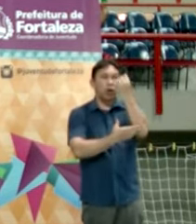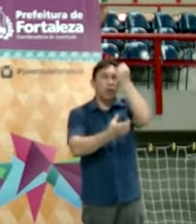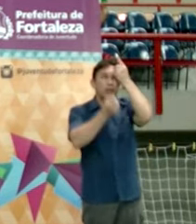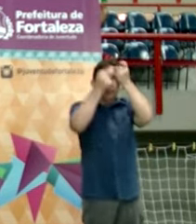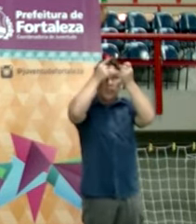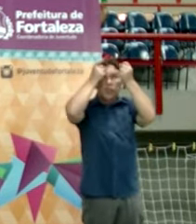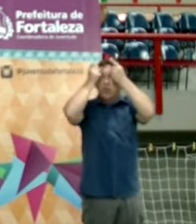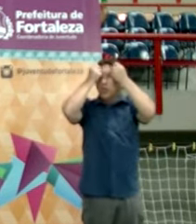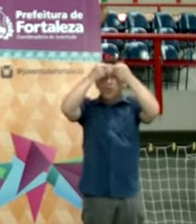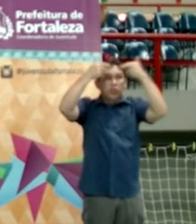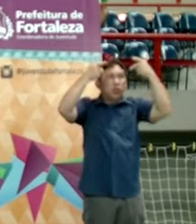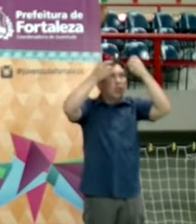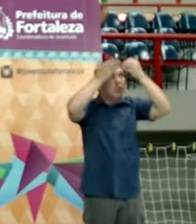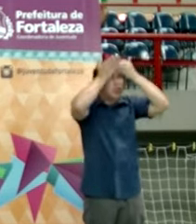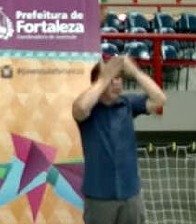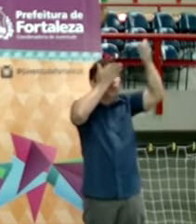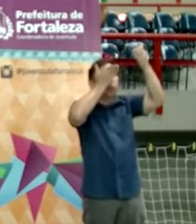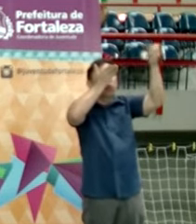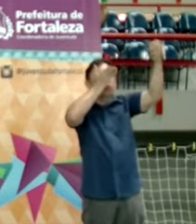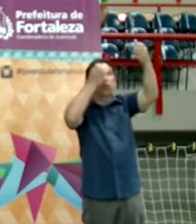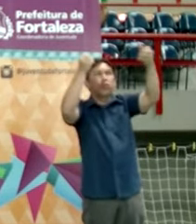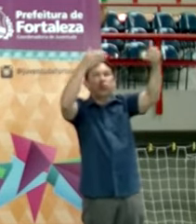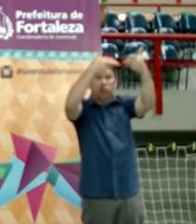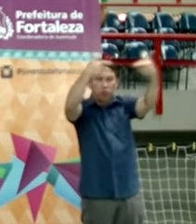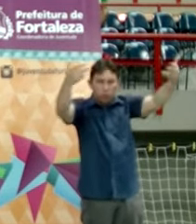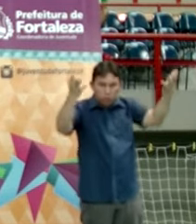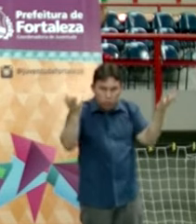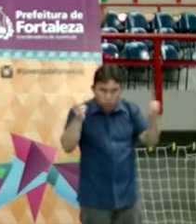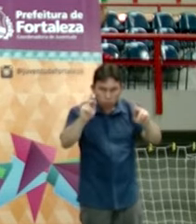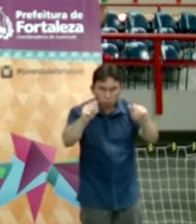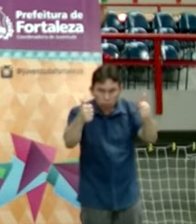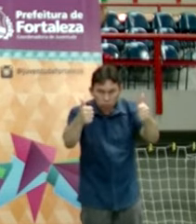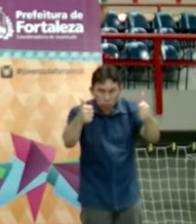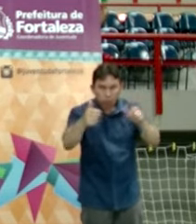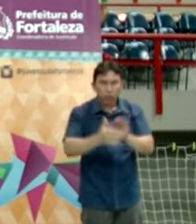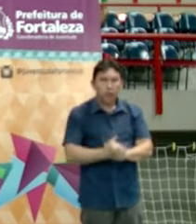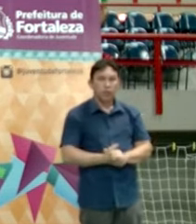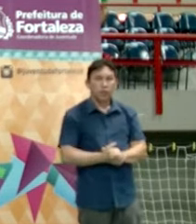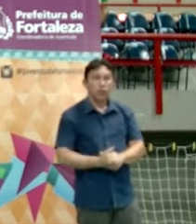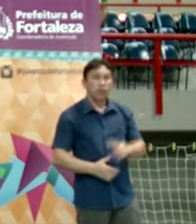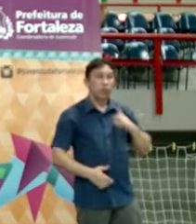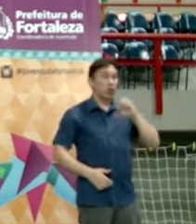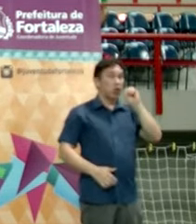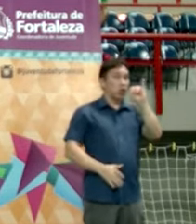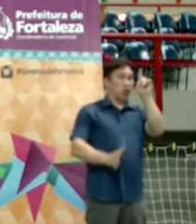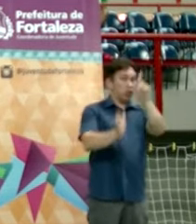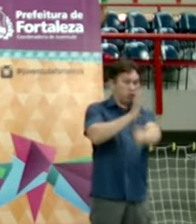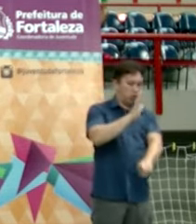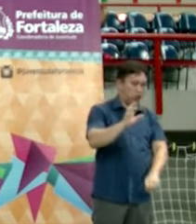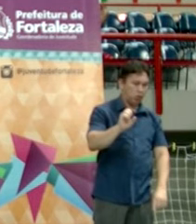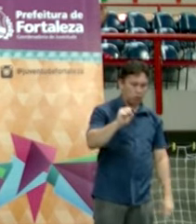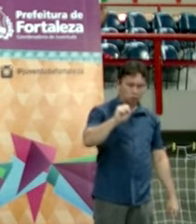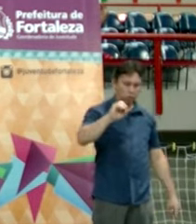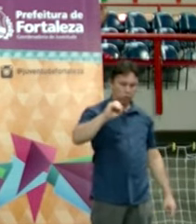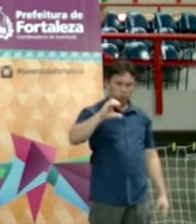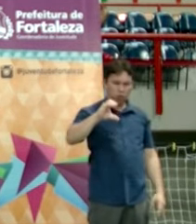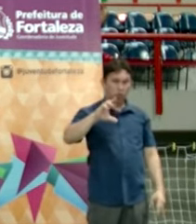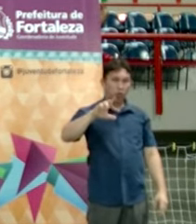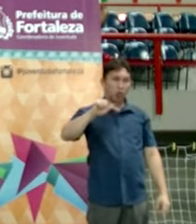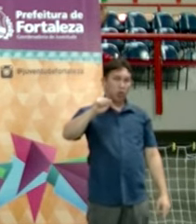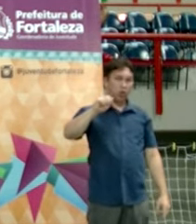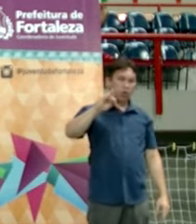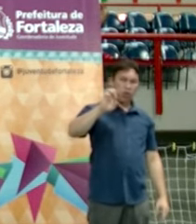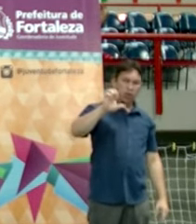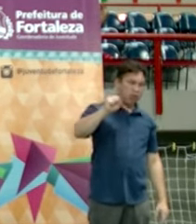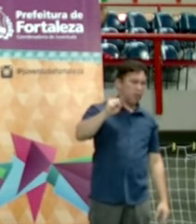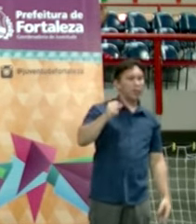as ideias, de fazer nascer as ideias. Joia? Então não esqueça, caiu uma questão sobre Sócrates, já que ano passado